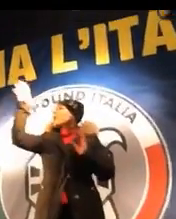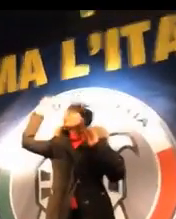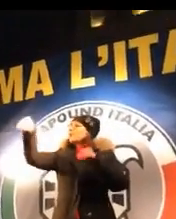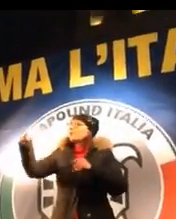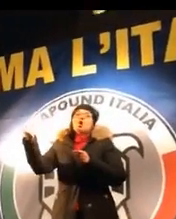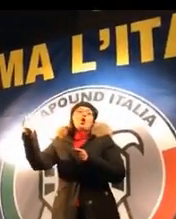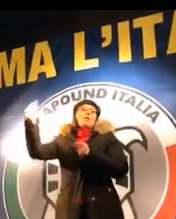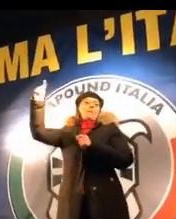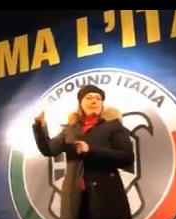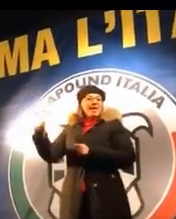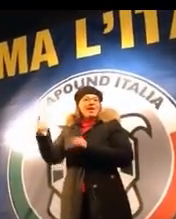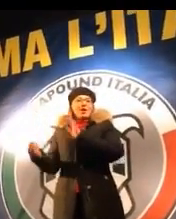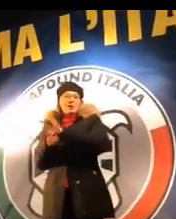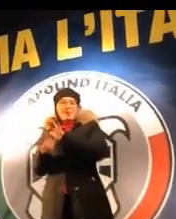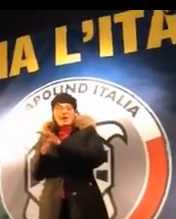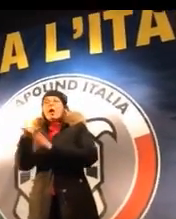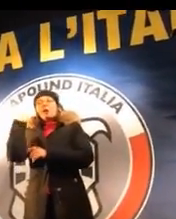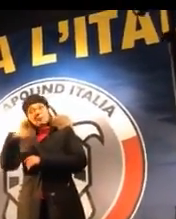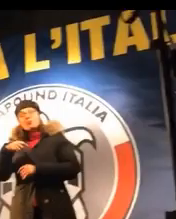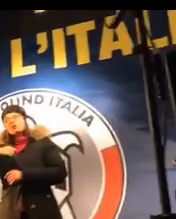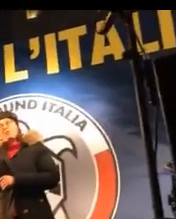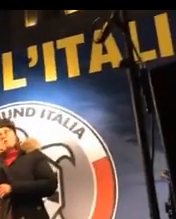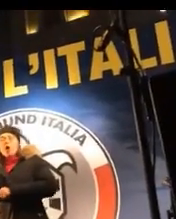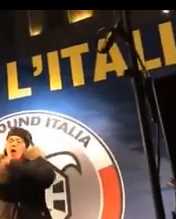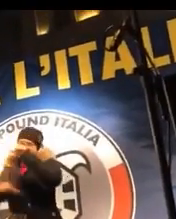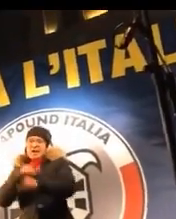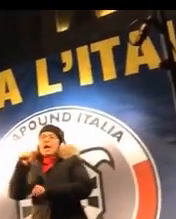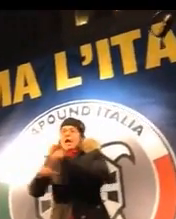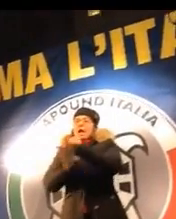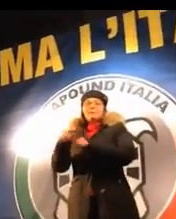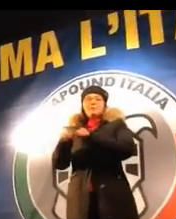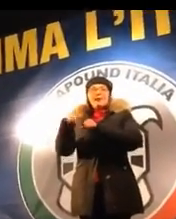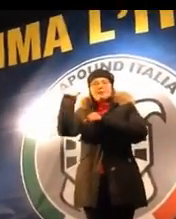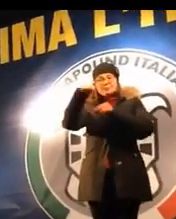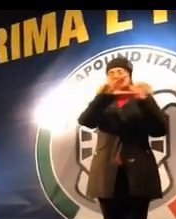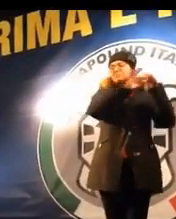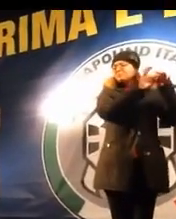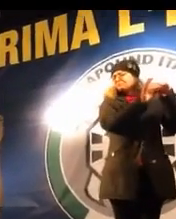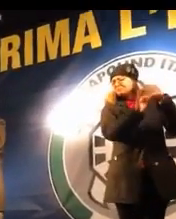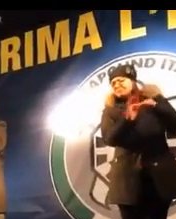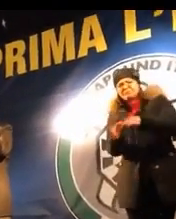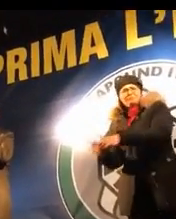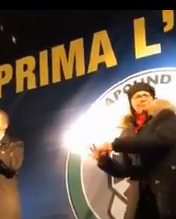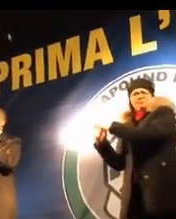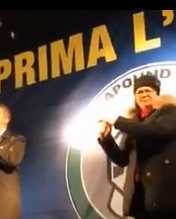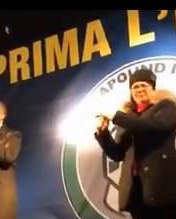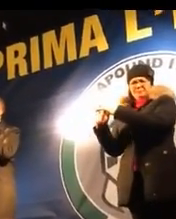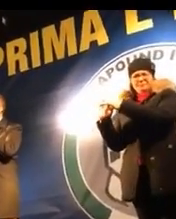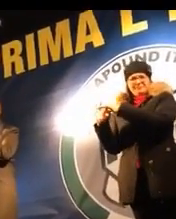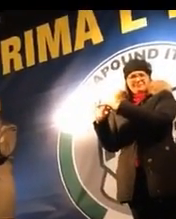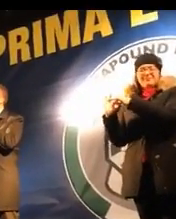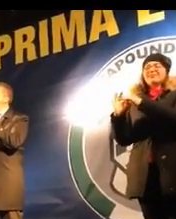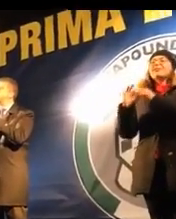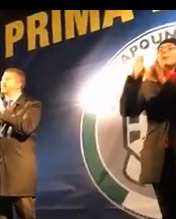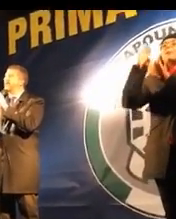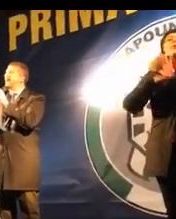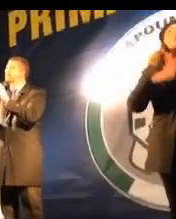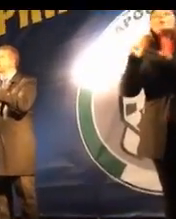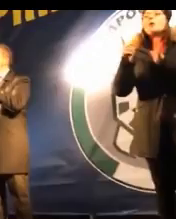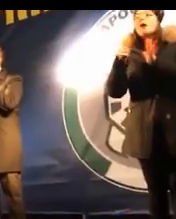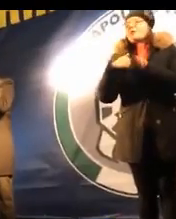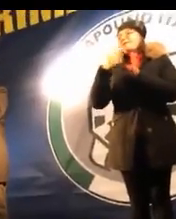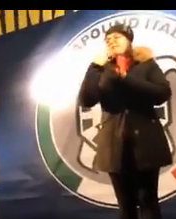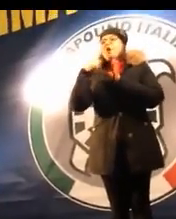aumentare i salari, perché con questo poi genereremo quello che viene dopo a cascata, che è l'asse portante del nostro programma, la casa di